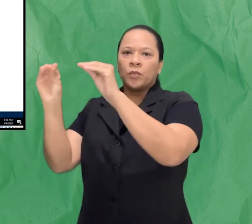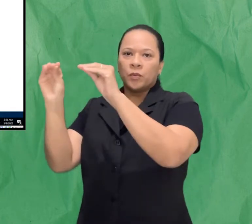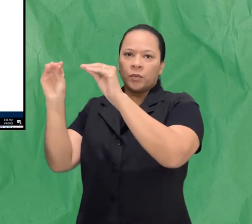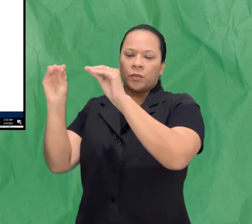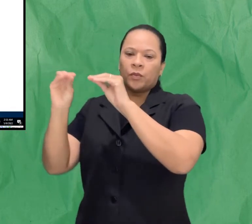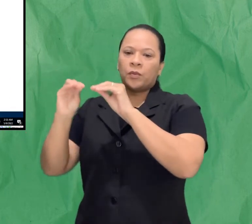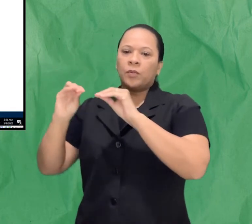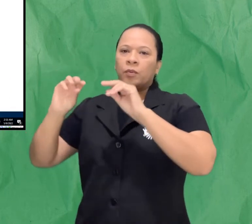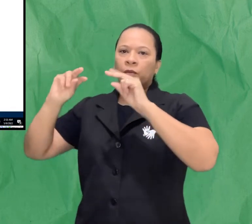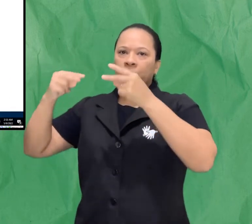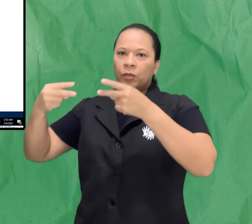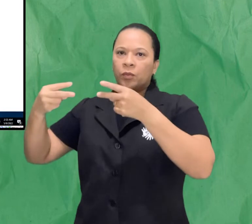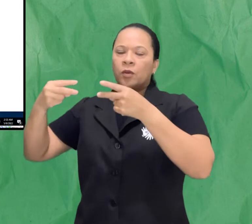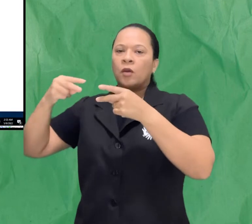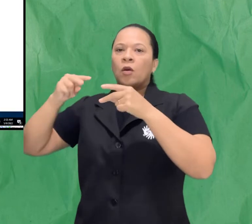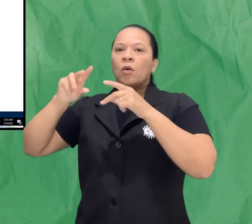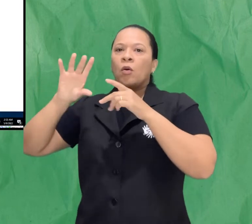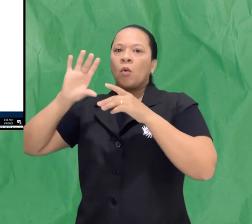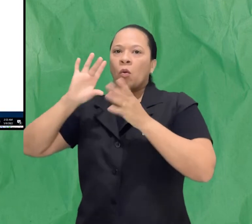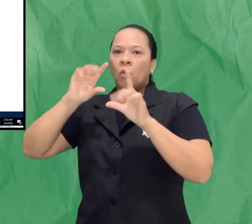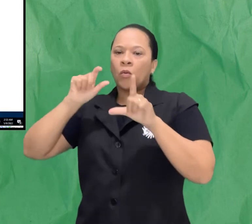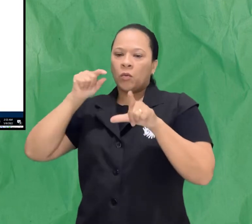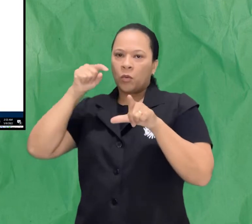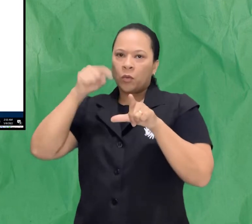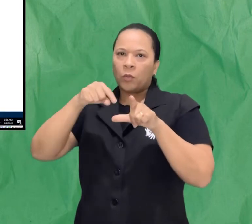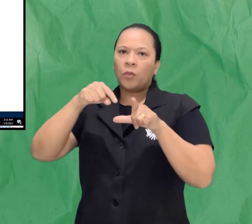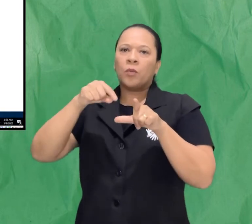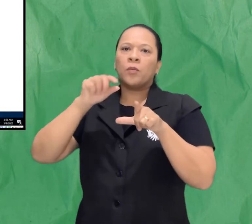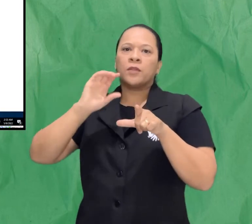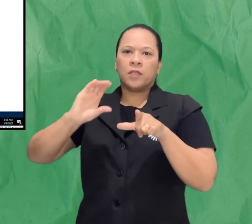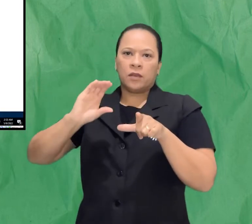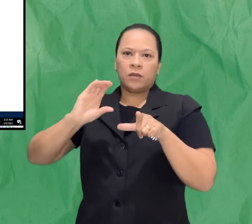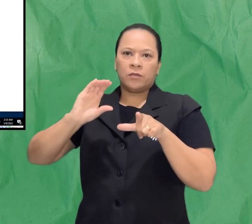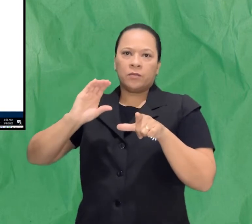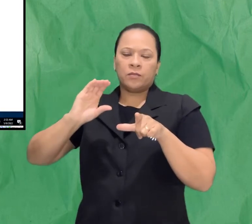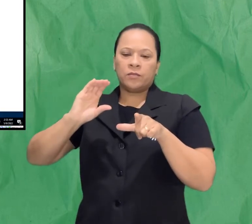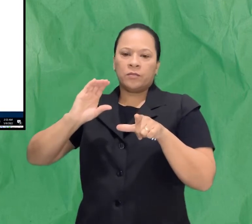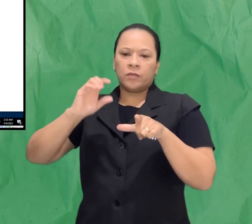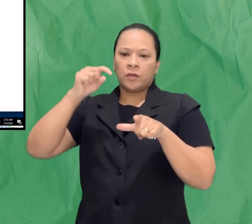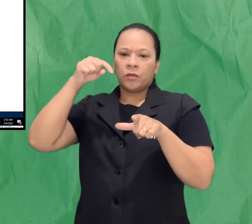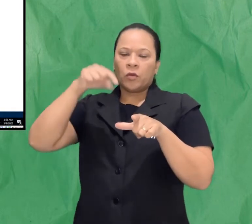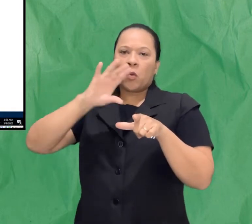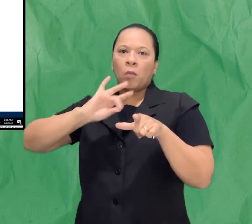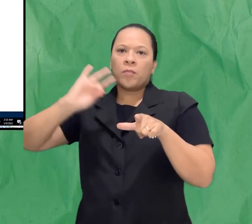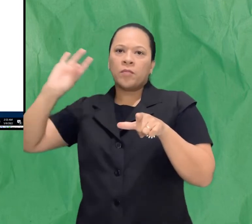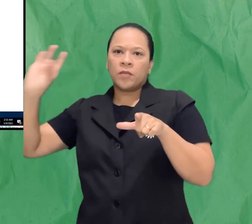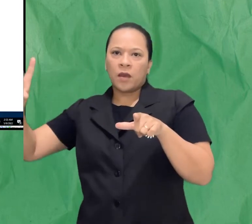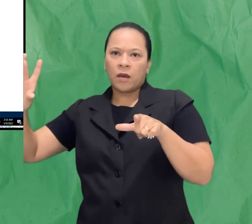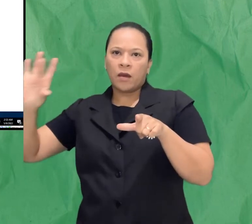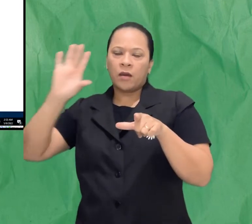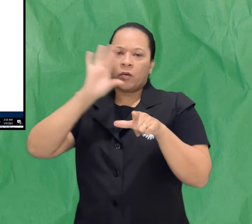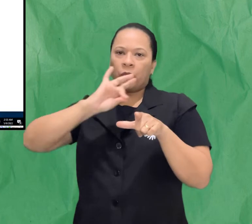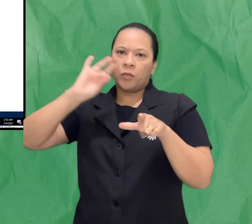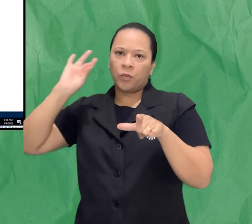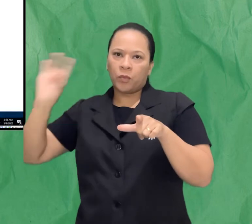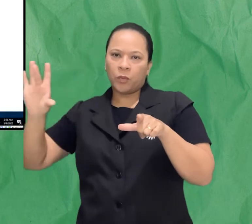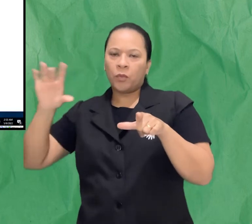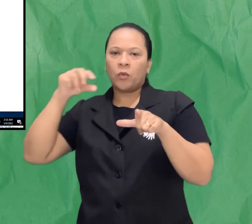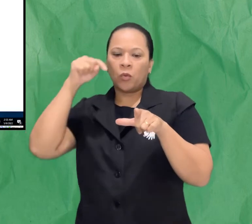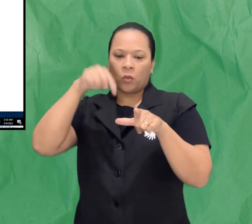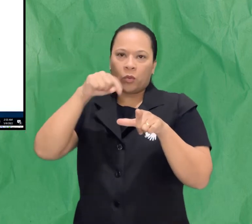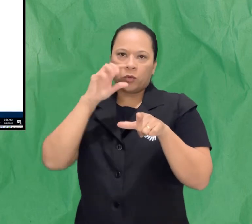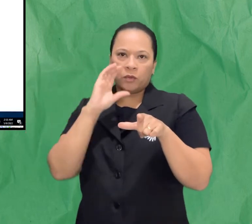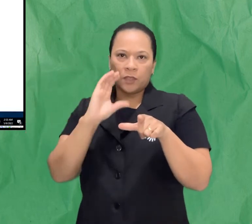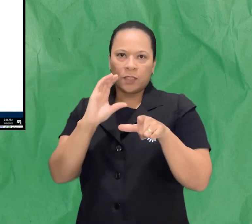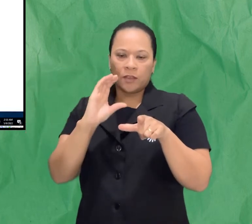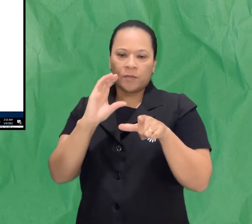copiar. Eu seleciono, clico aqui Ctrl C. No teclado aperto Ctrl C e aperto